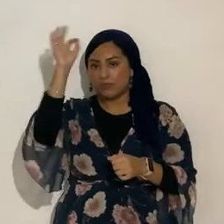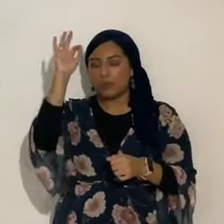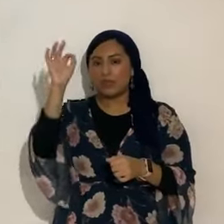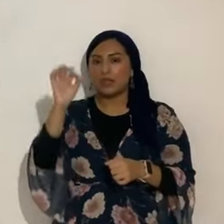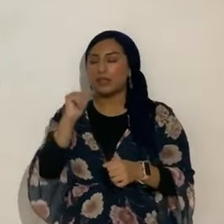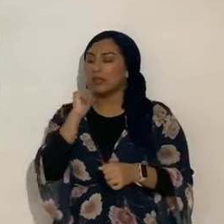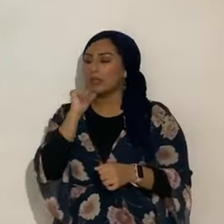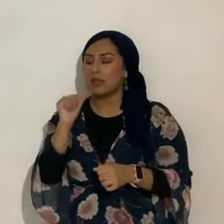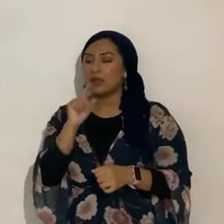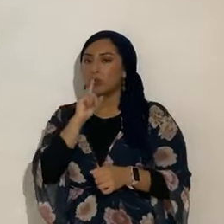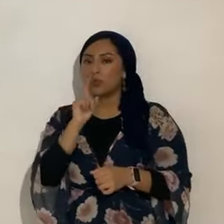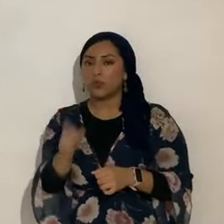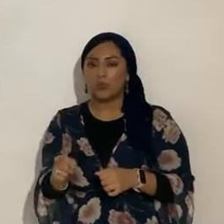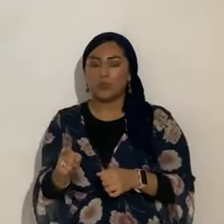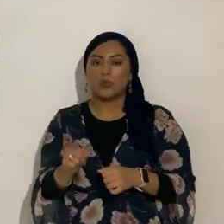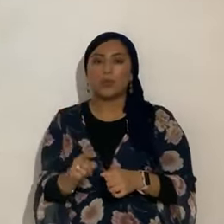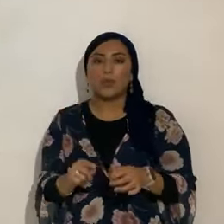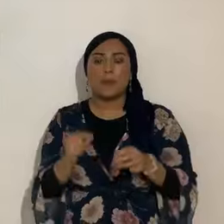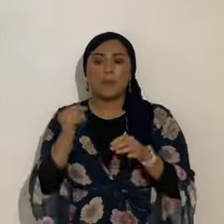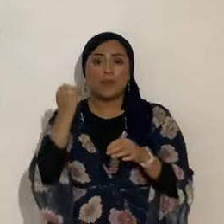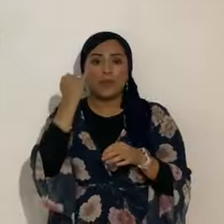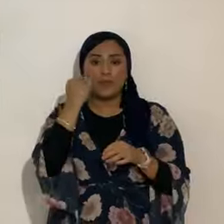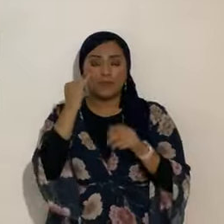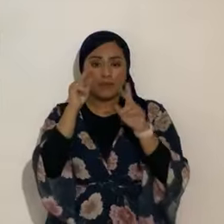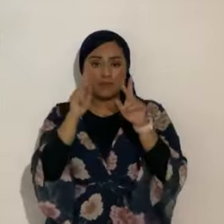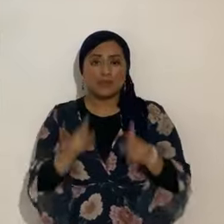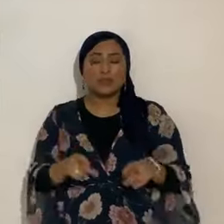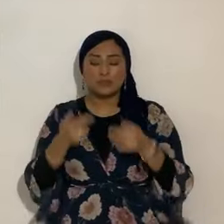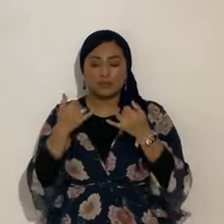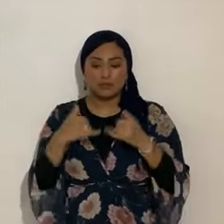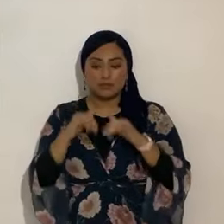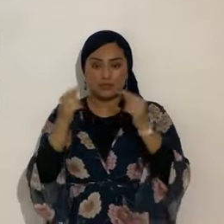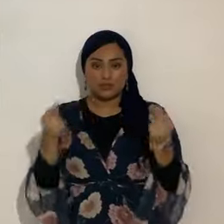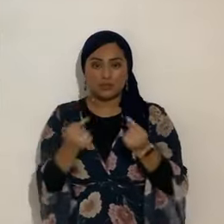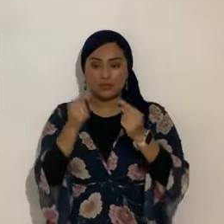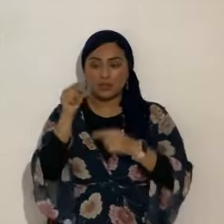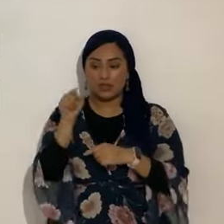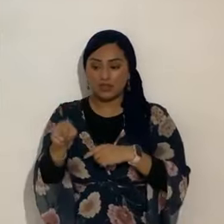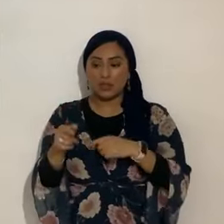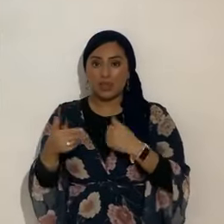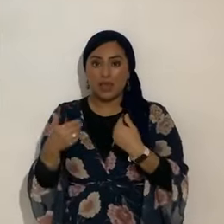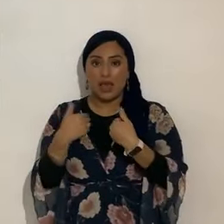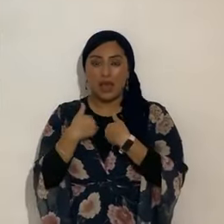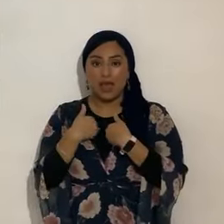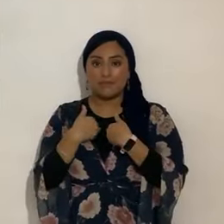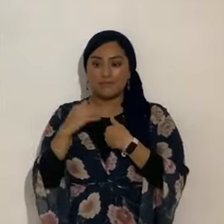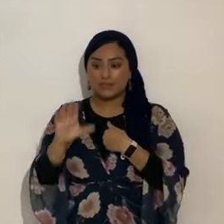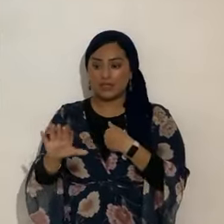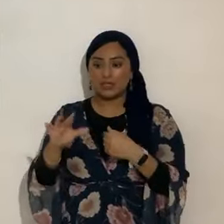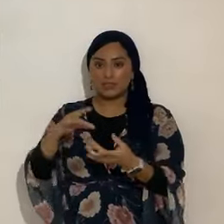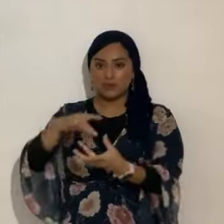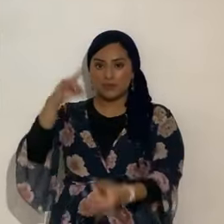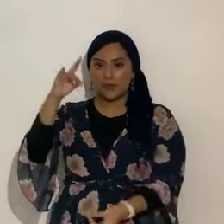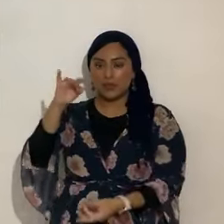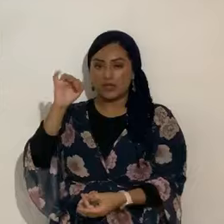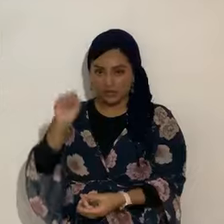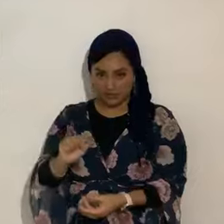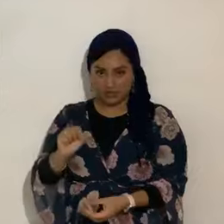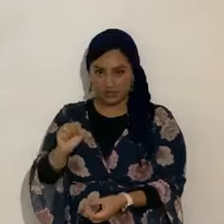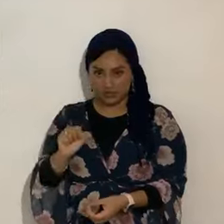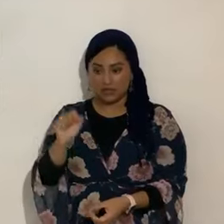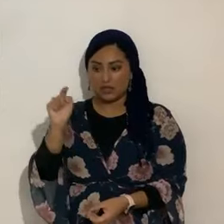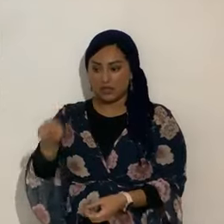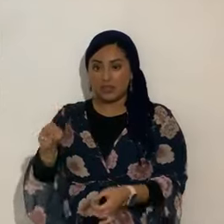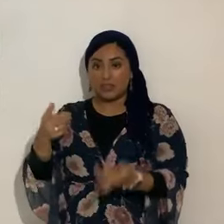de verdad. Una persona que peca tiene su espíritu, claro, y esa